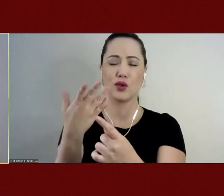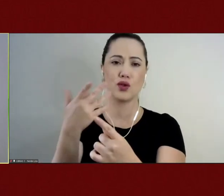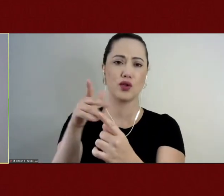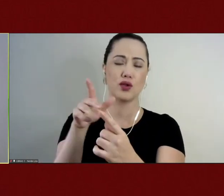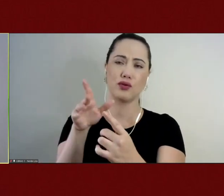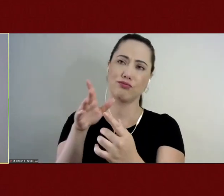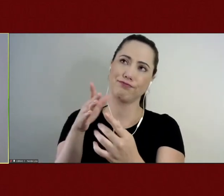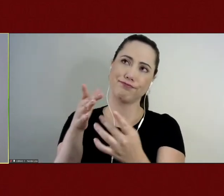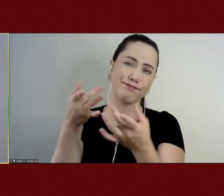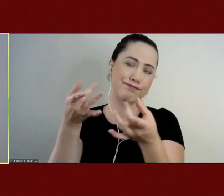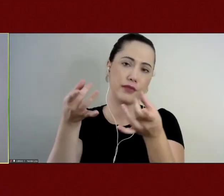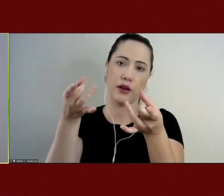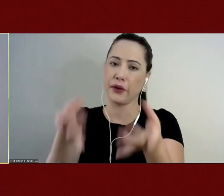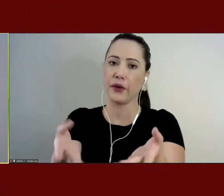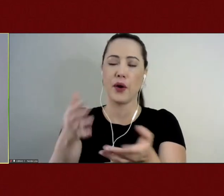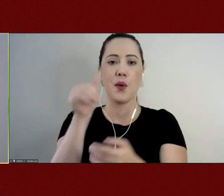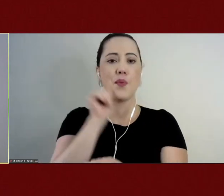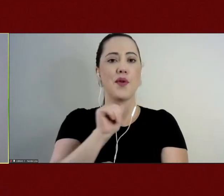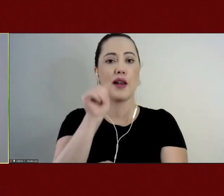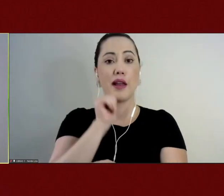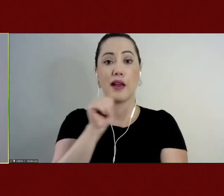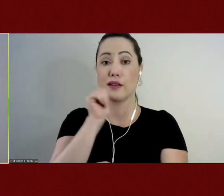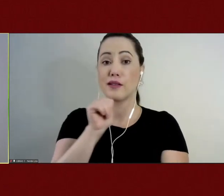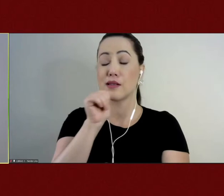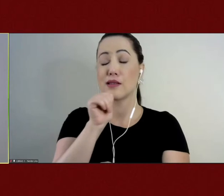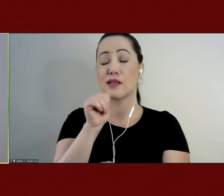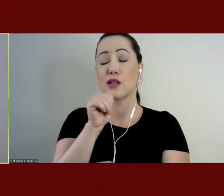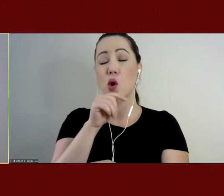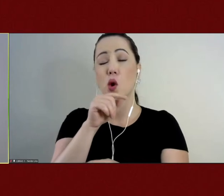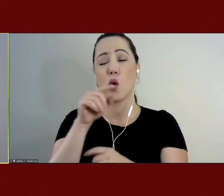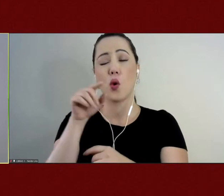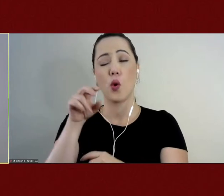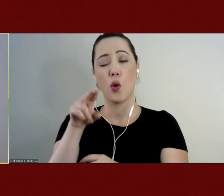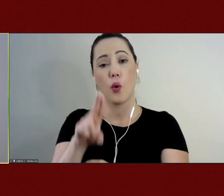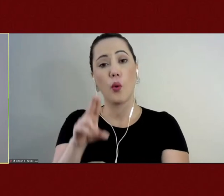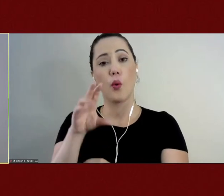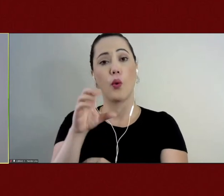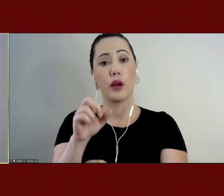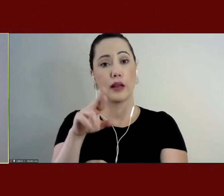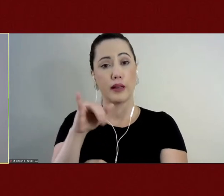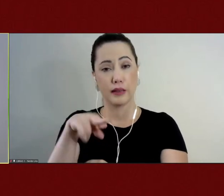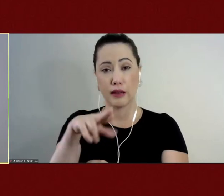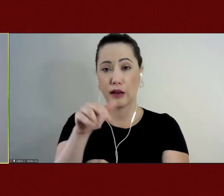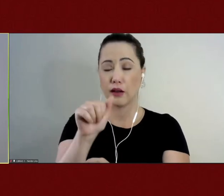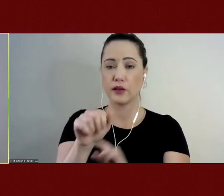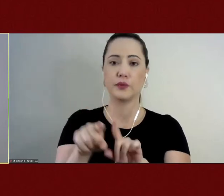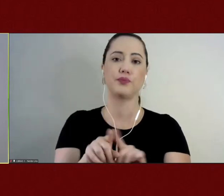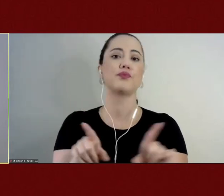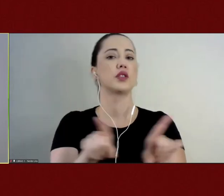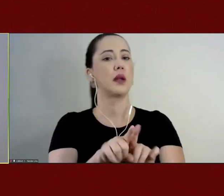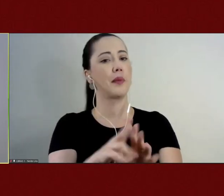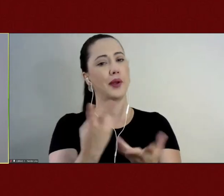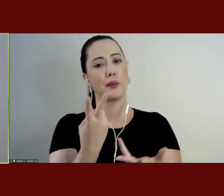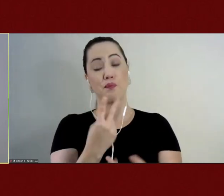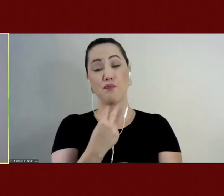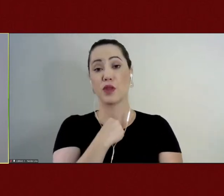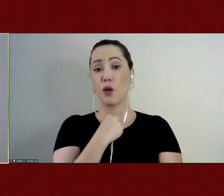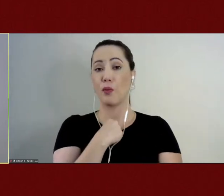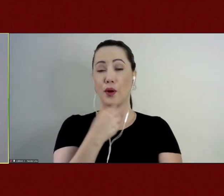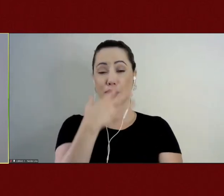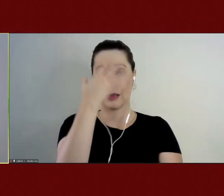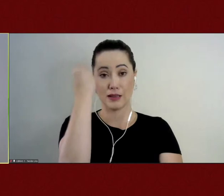podemos esquecer das mulheres que sofrem violência. Esse é um assunto bastante batido, a gente fala muito disso, mas essa é uma